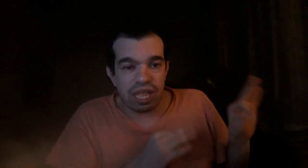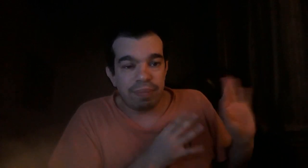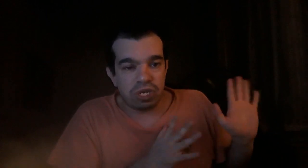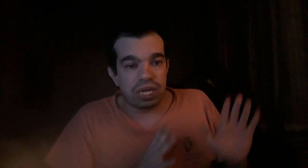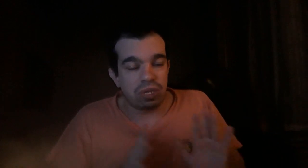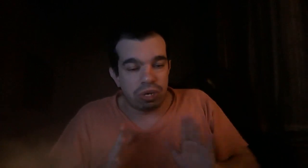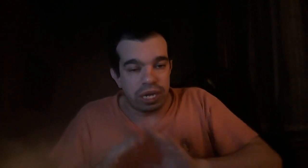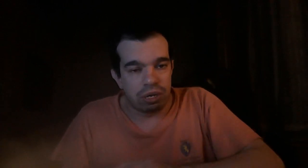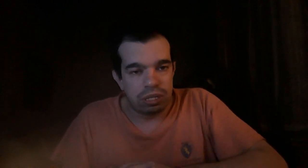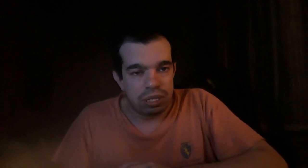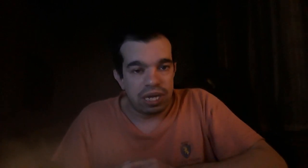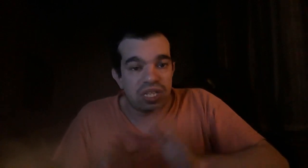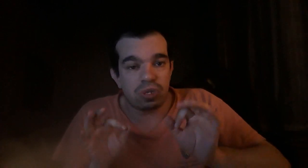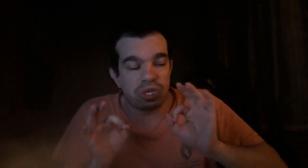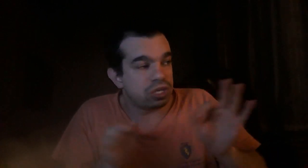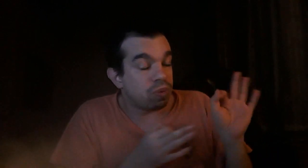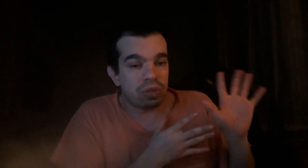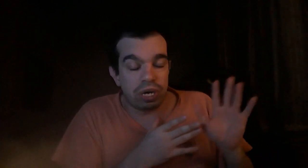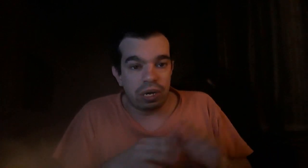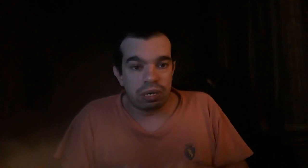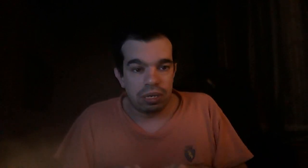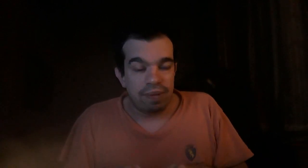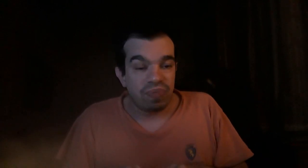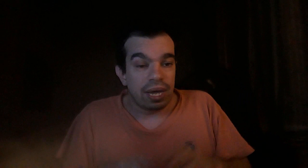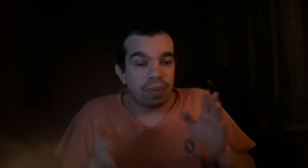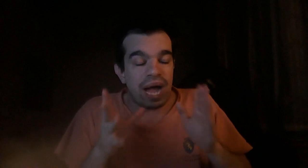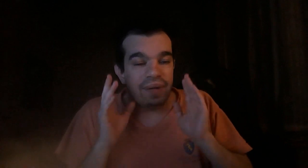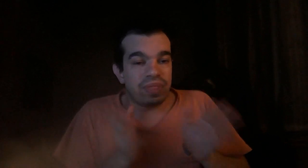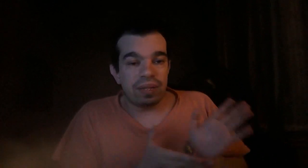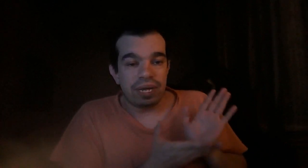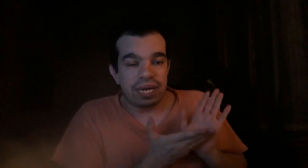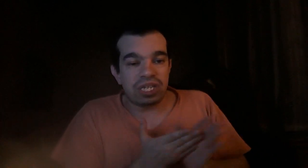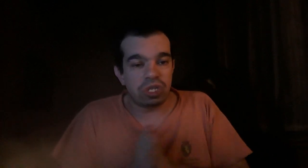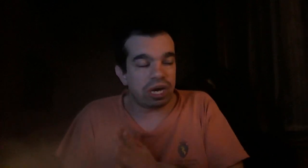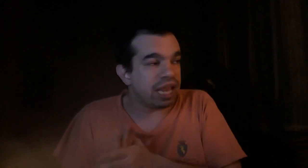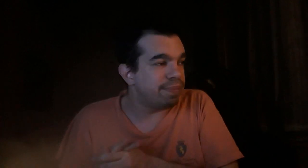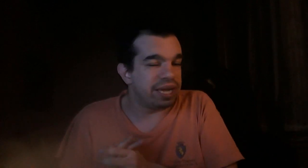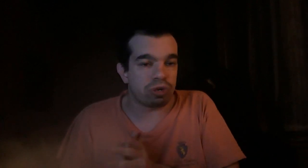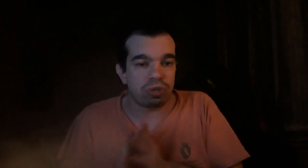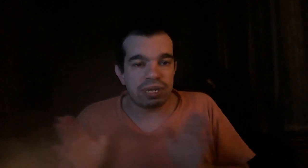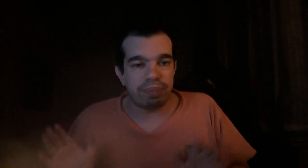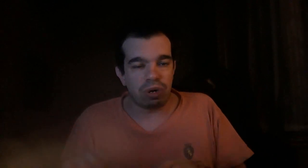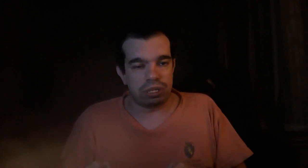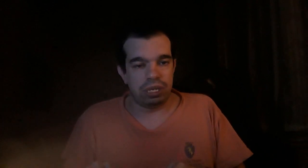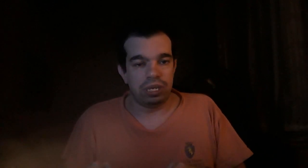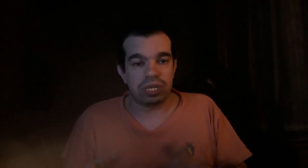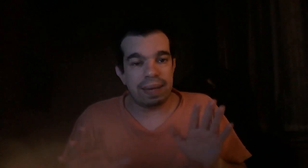Ed è successo nella mia città di Torino, ed è successo qua a Torino. Qua gli ascensori della metro sono sempre rotti,